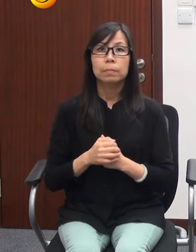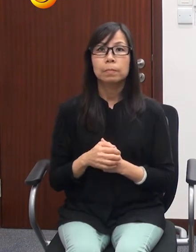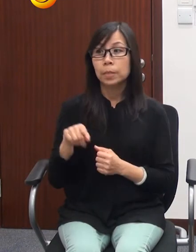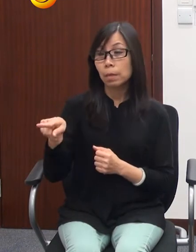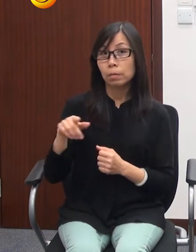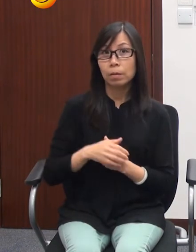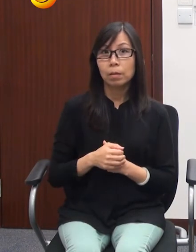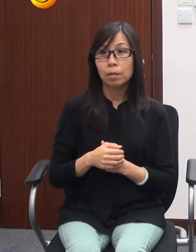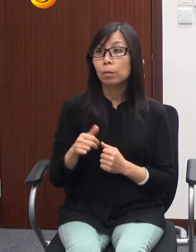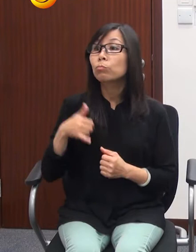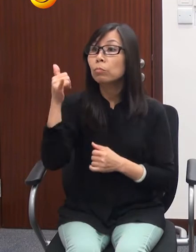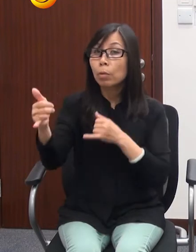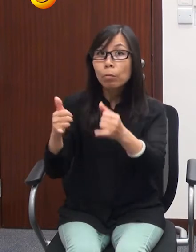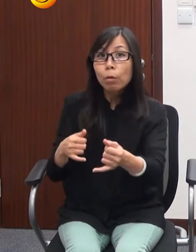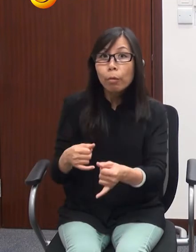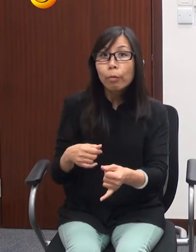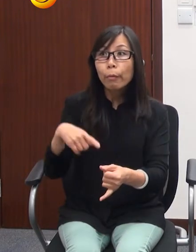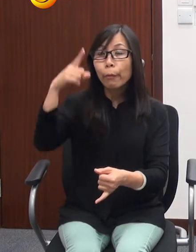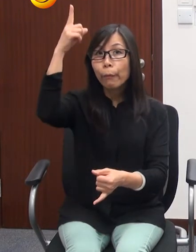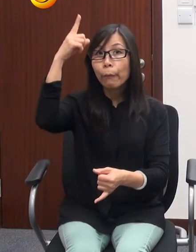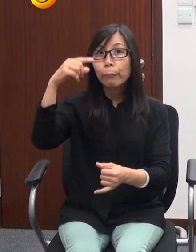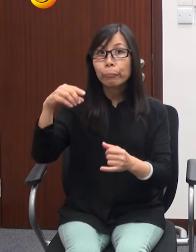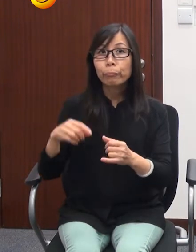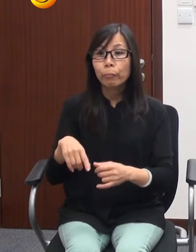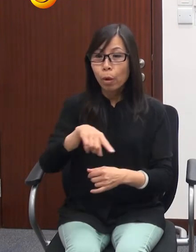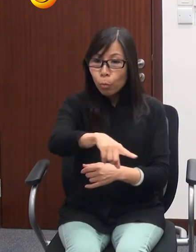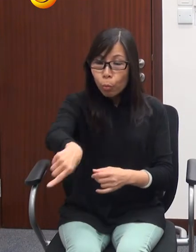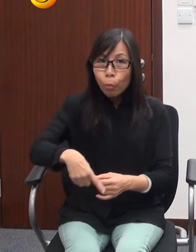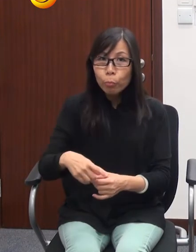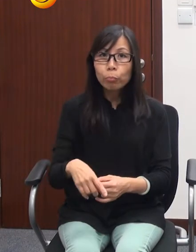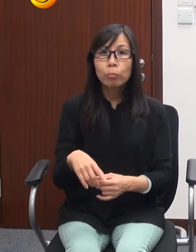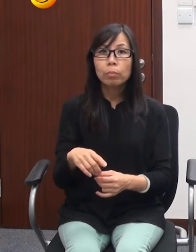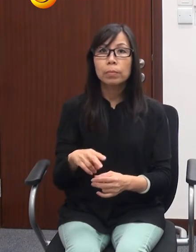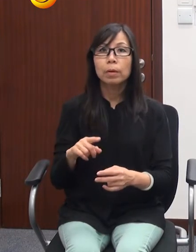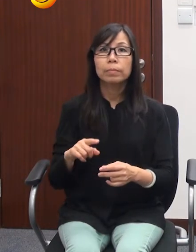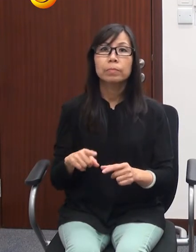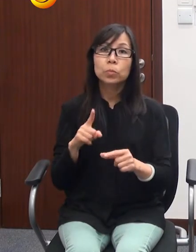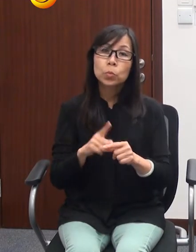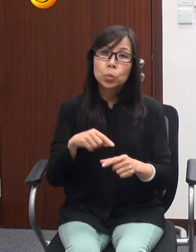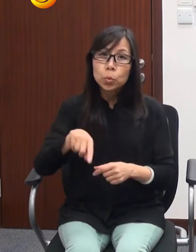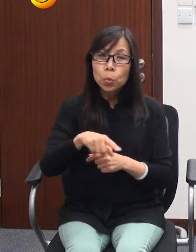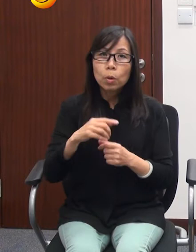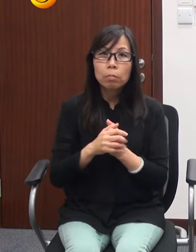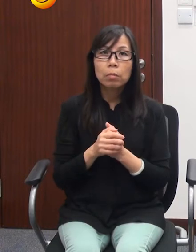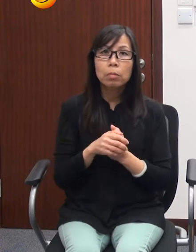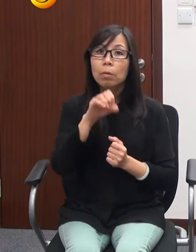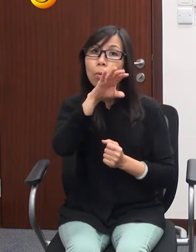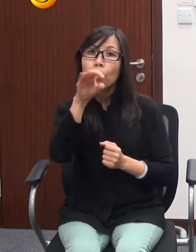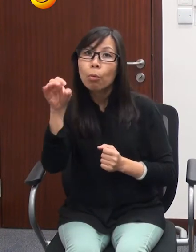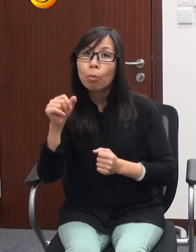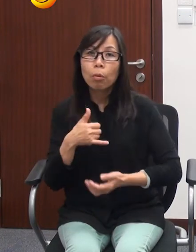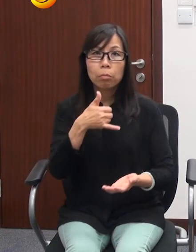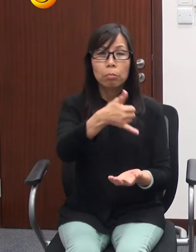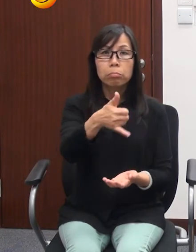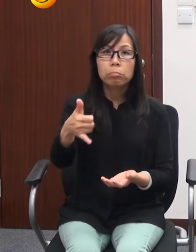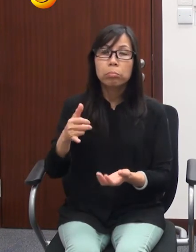你再天馬南講咯，唔緊要嘅，我都冇所謂。 啊，即 係 我 覺得， 即係非常之非常之好笑嘅，即係